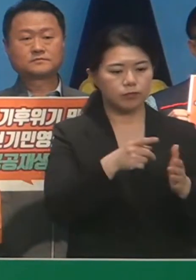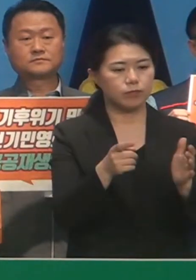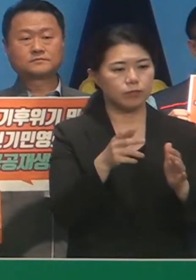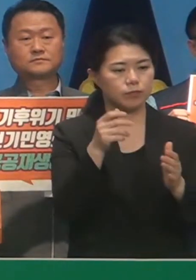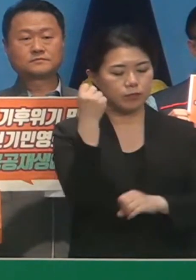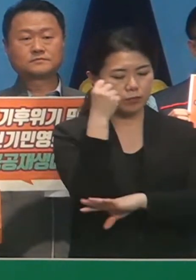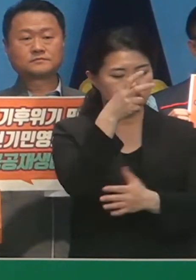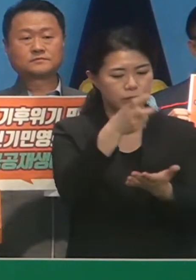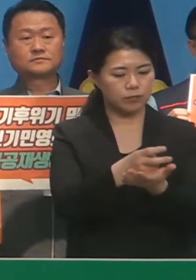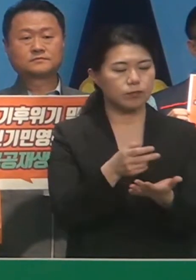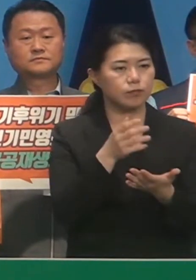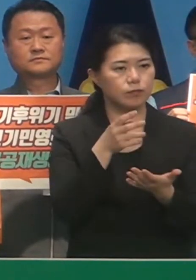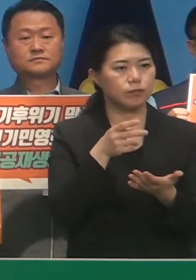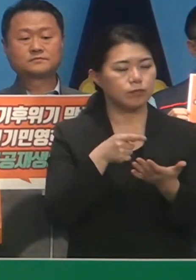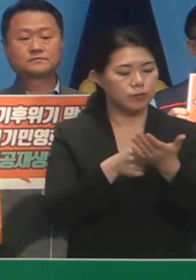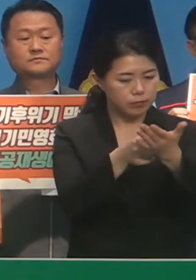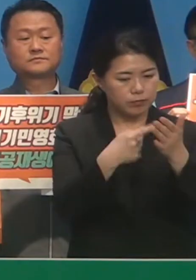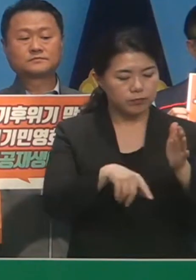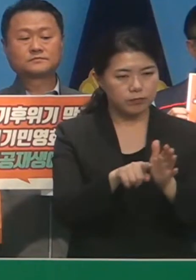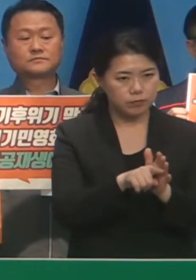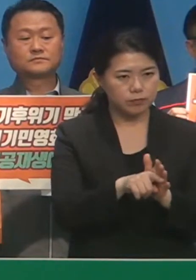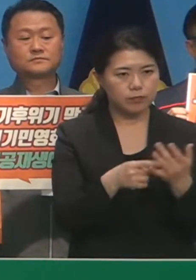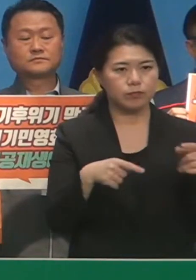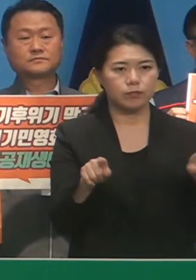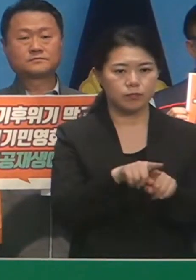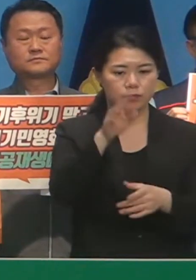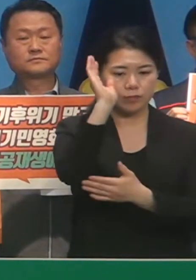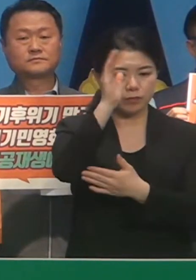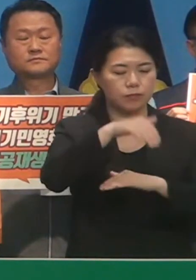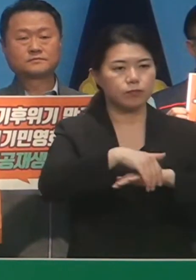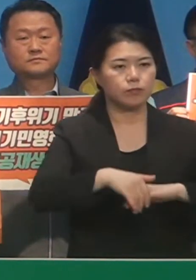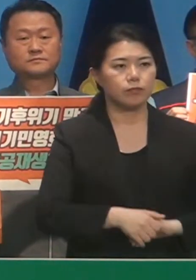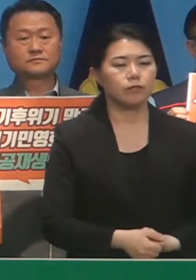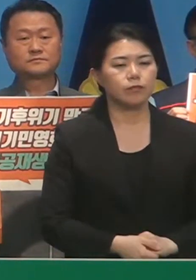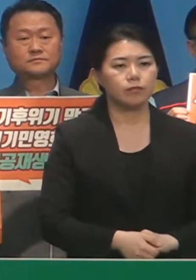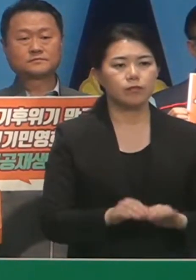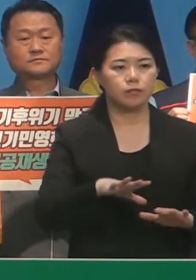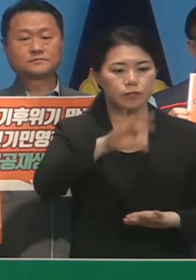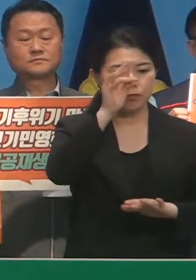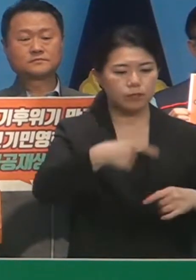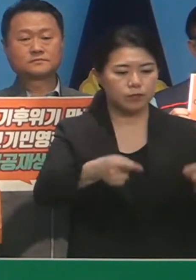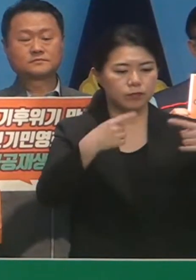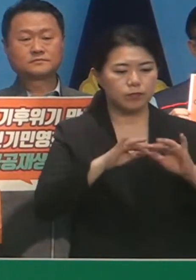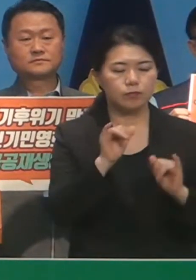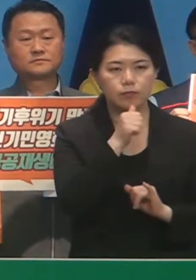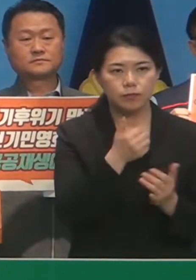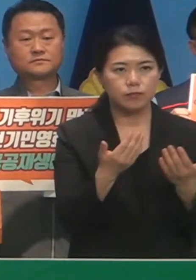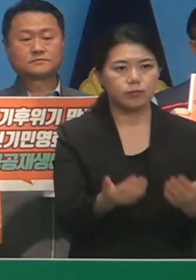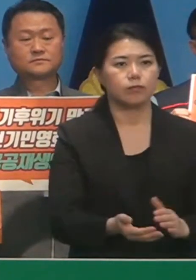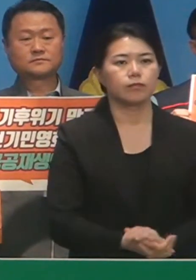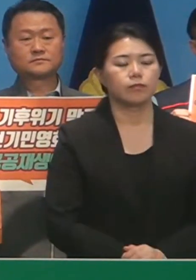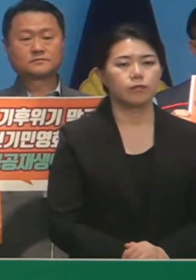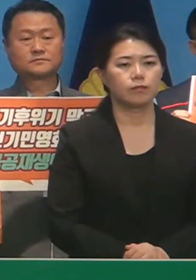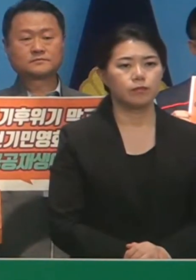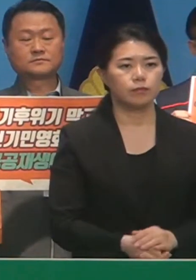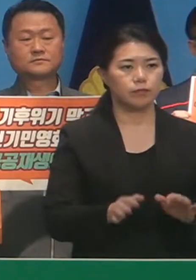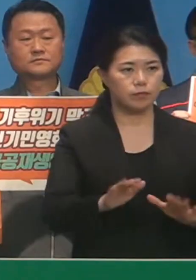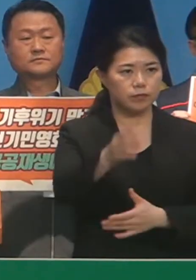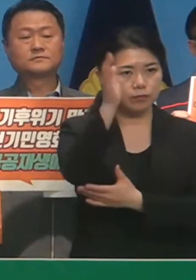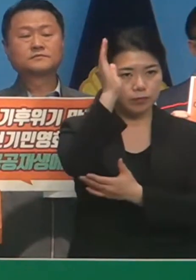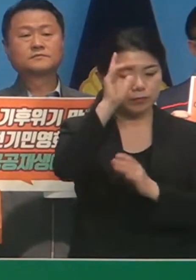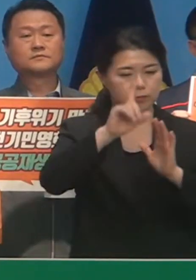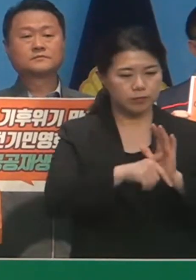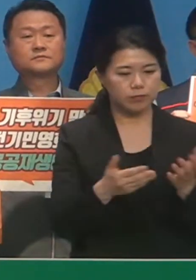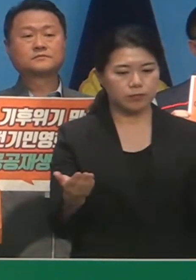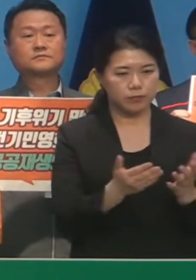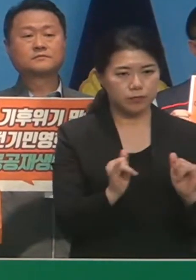기본법 제정을 요구하는 공동 입장을 발표하고자 합니다. 우선 참석자 소개하도록 하겠습니다. 오늘